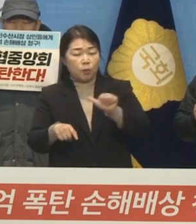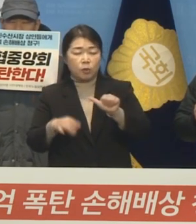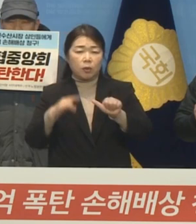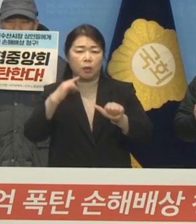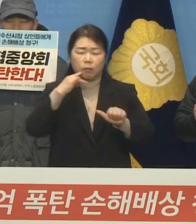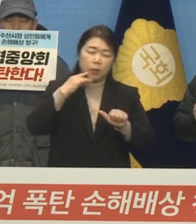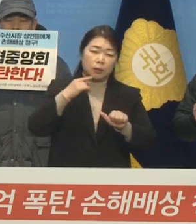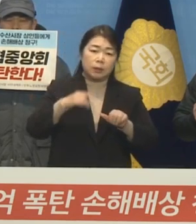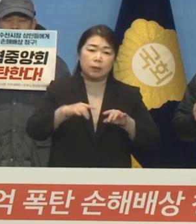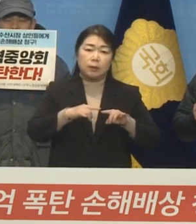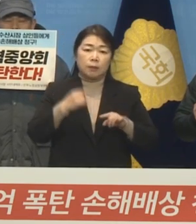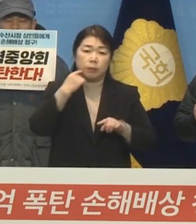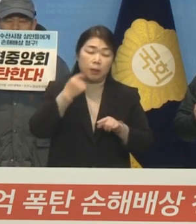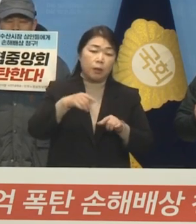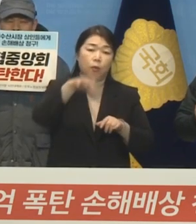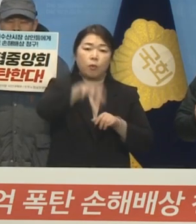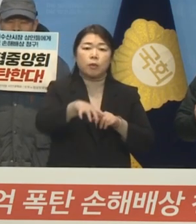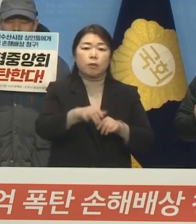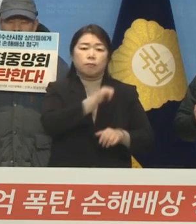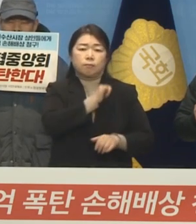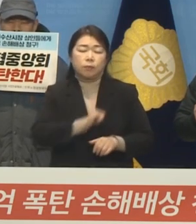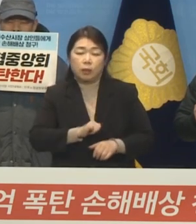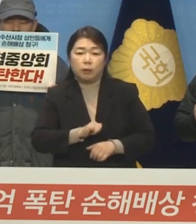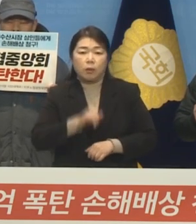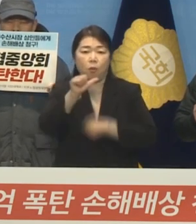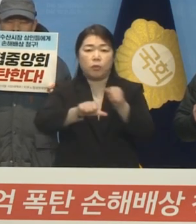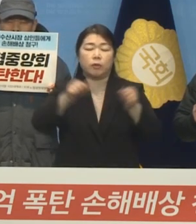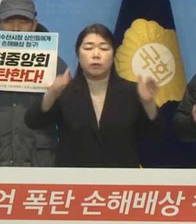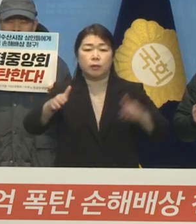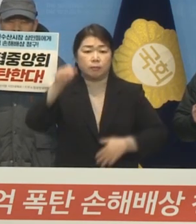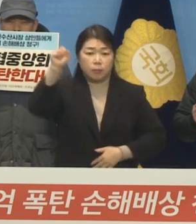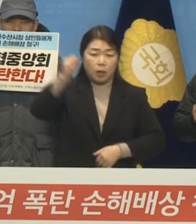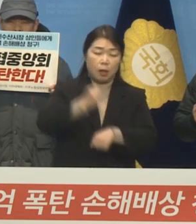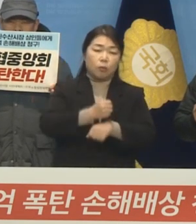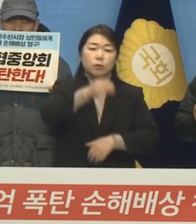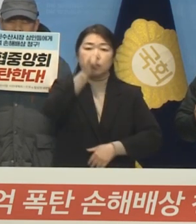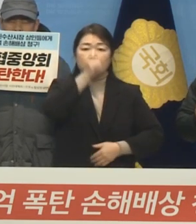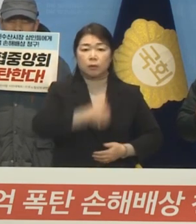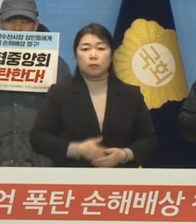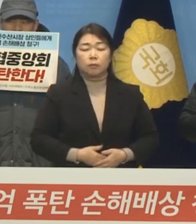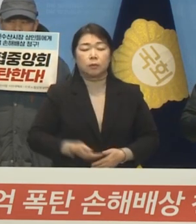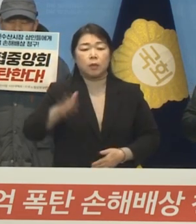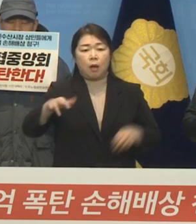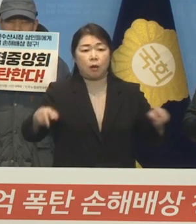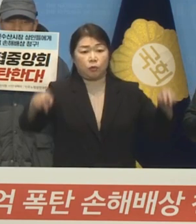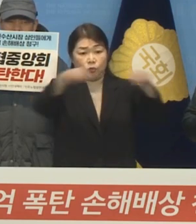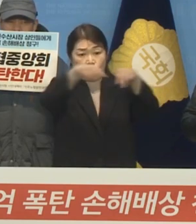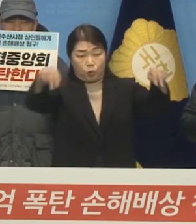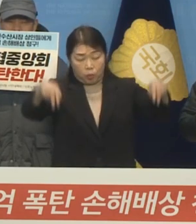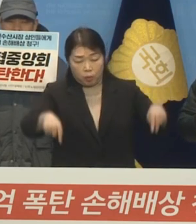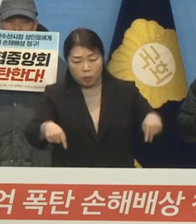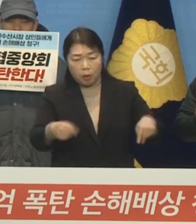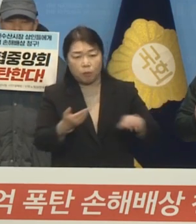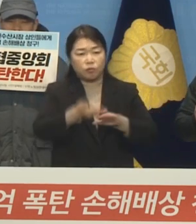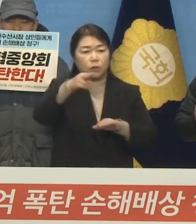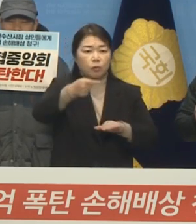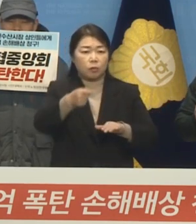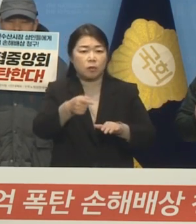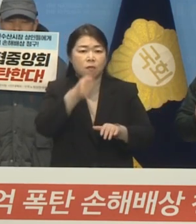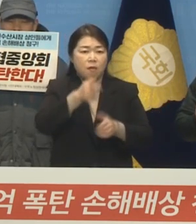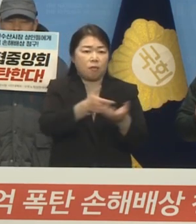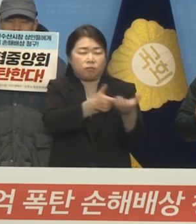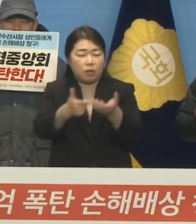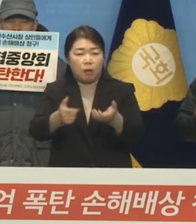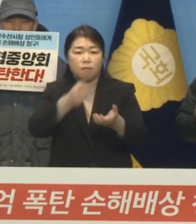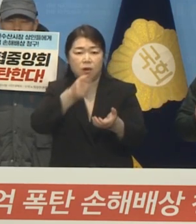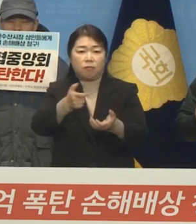있습니다. 그 6교 위에서조차 수협의 잔인함은 그치지 않았습니다. 물대포와